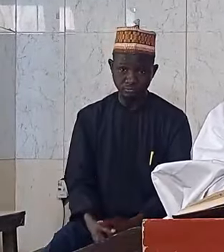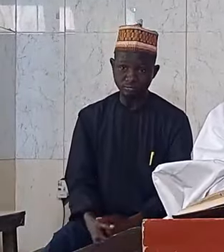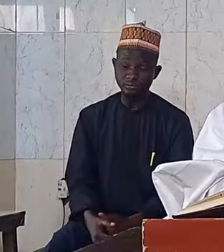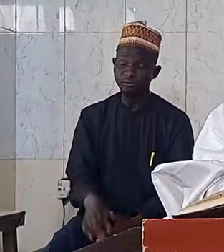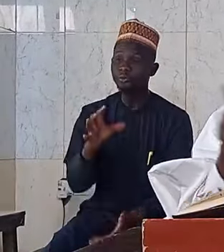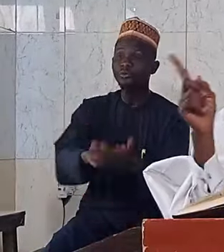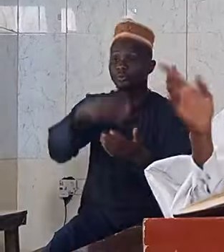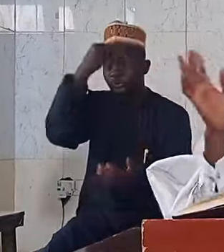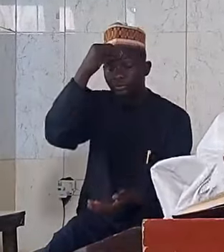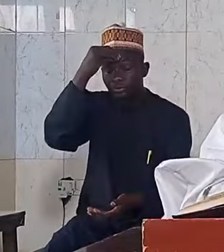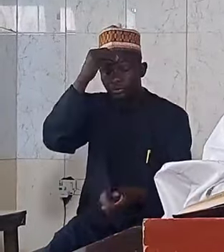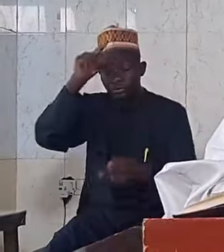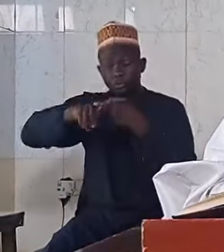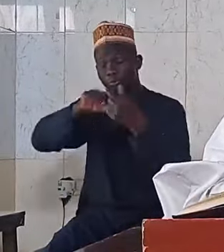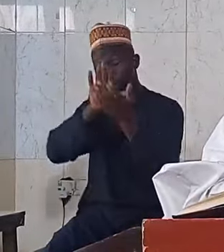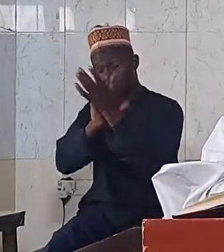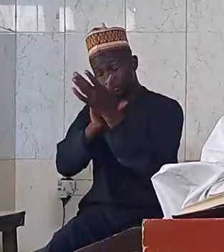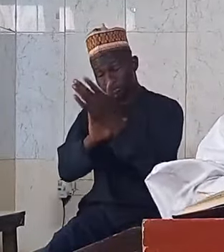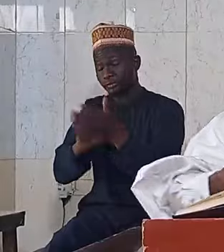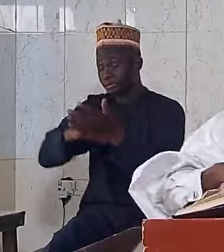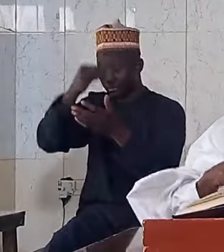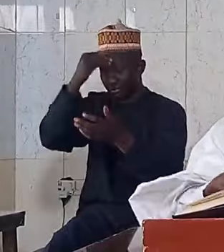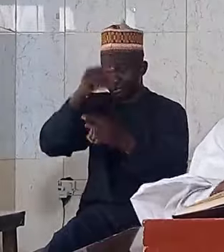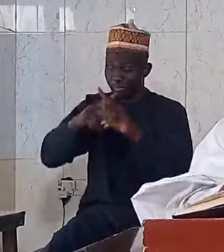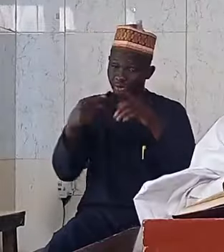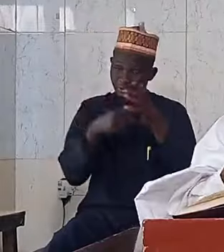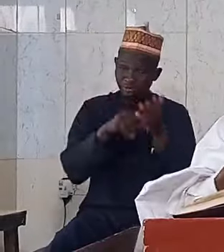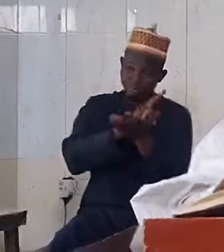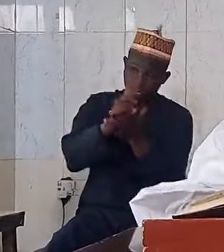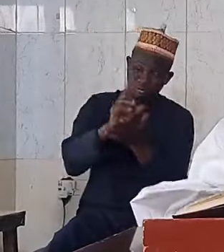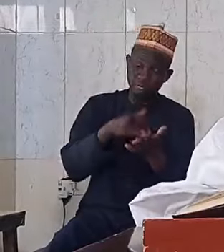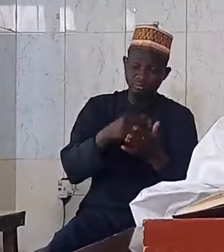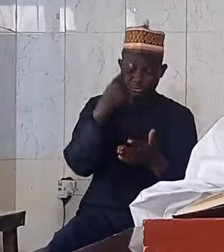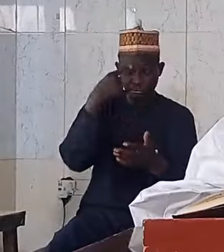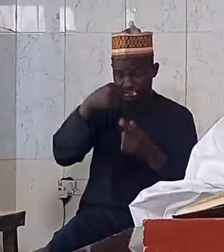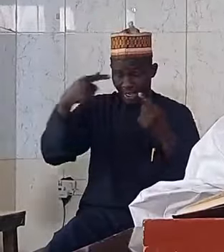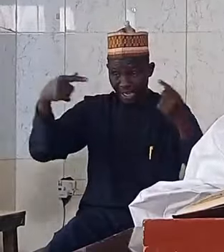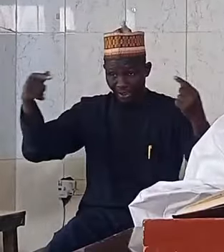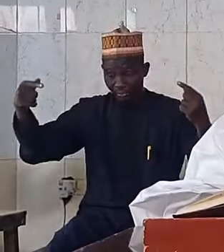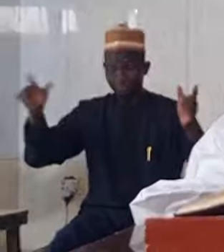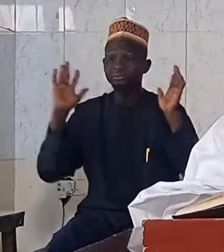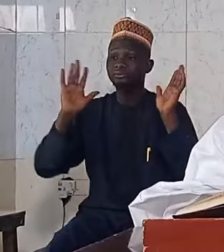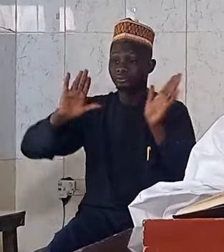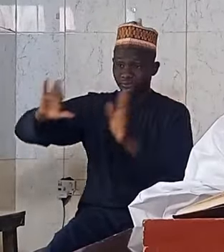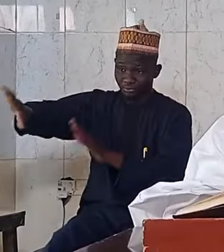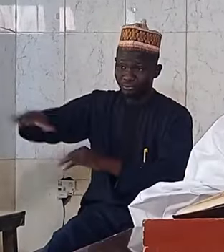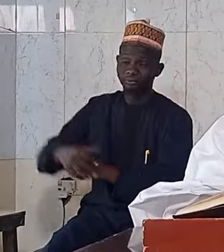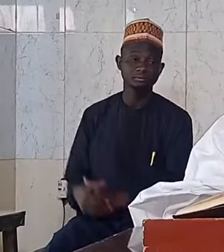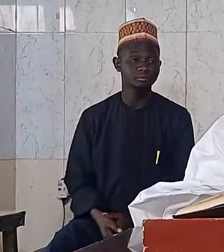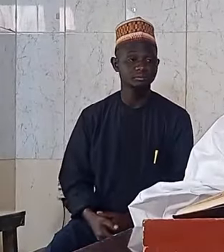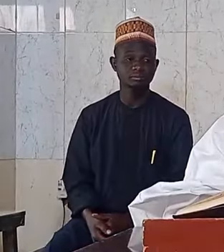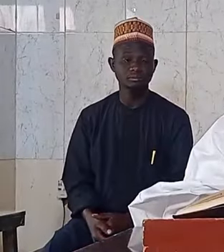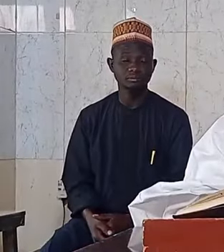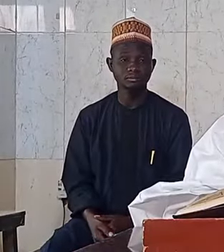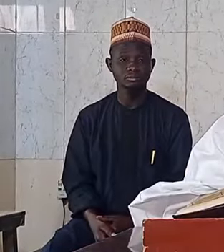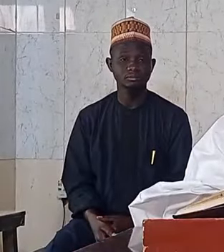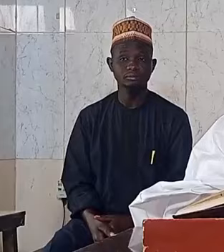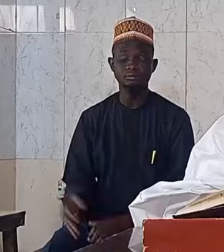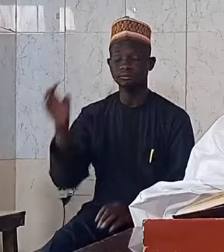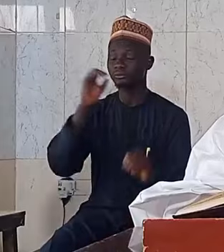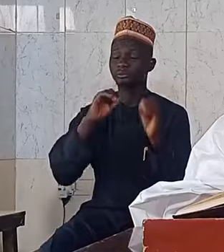سيدة بينا جي مكرانتا أما دي وانن آير إنا جي ينزو تو كنغاني مي أكي كما سنة شواني يا ألا منارو